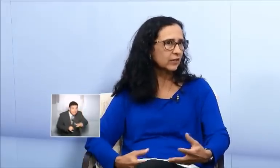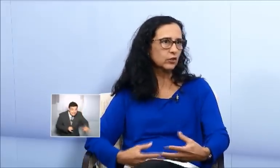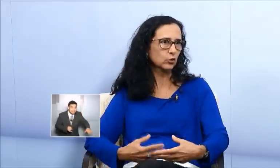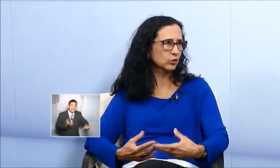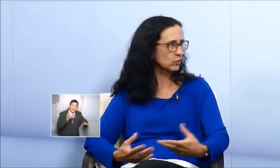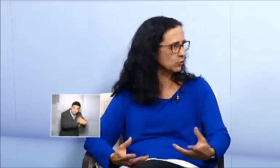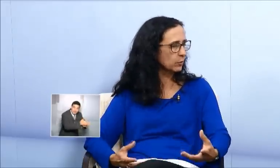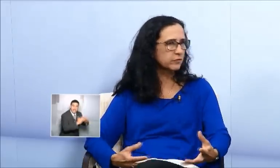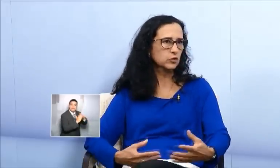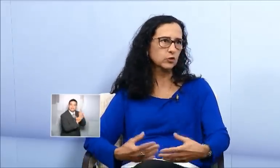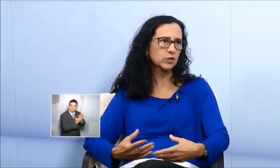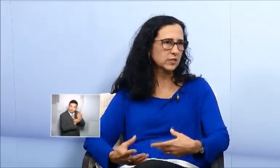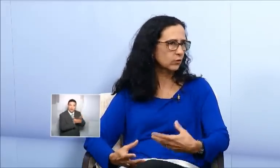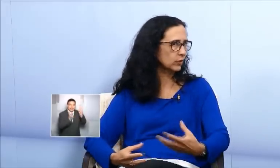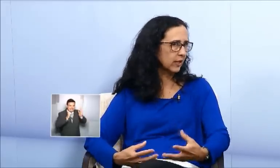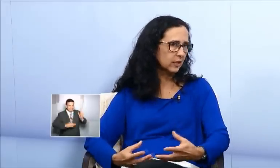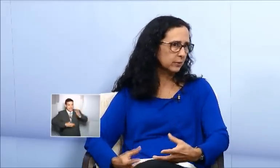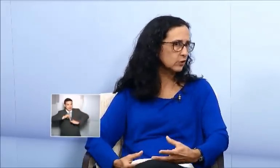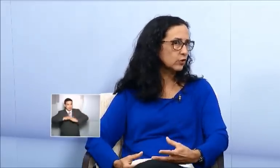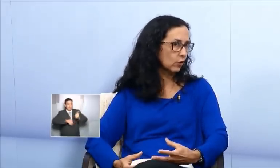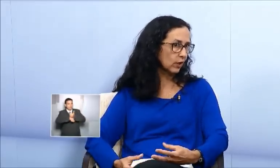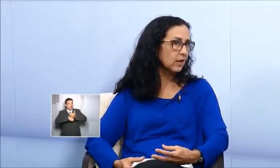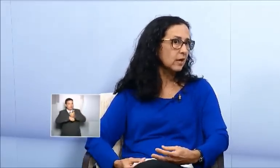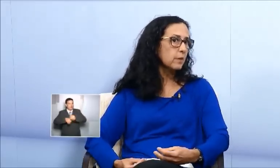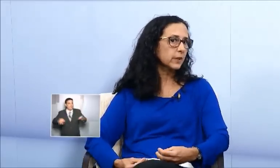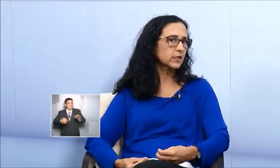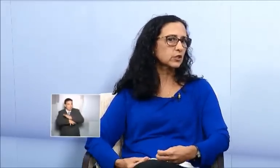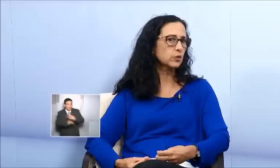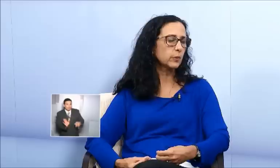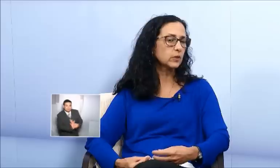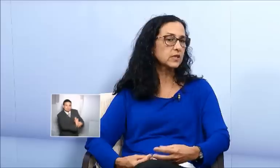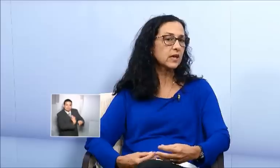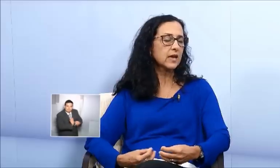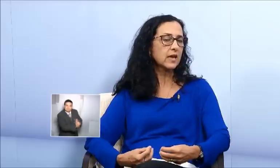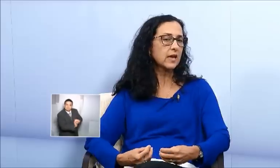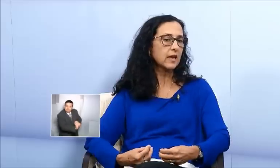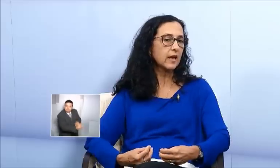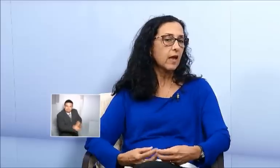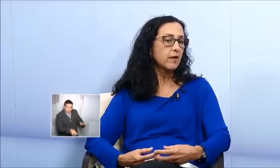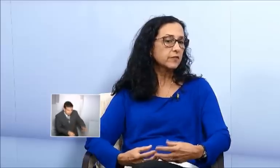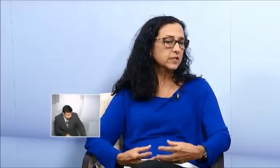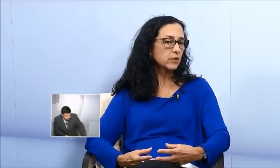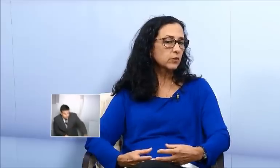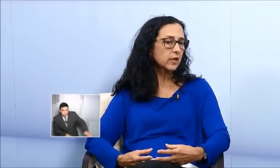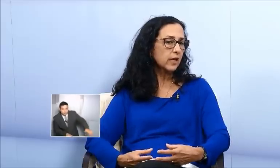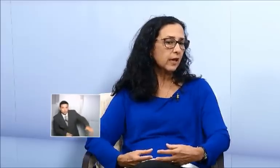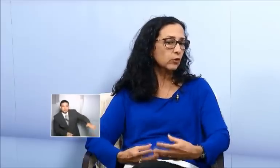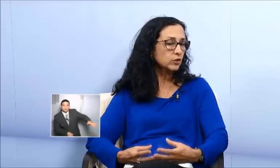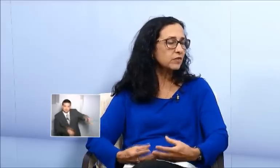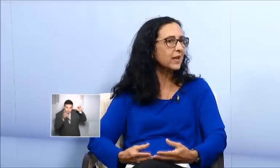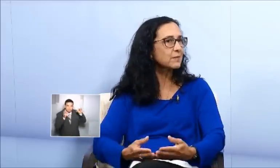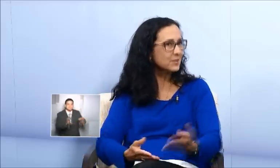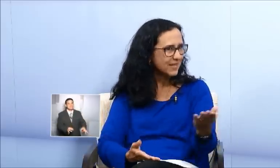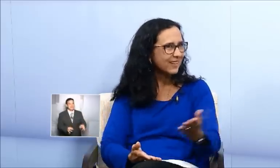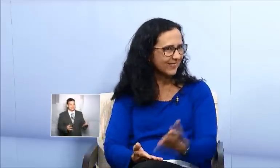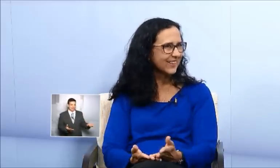né, Claro. entre todos os professores e toda a equipe da escola, para que a gente possa fazer com que todos falem a mesma língua,